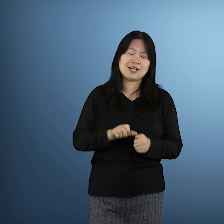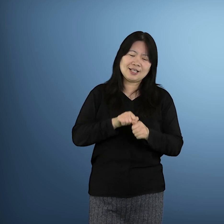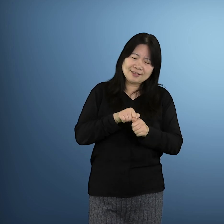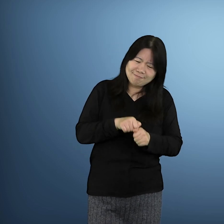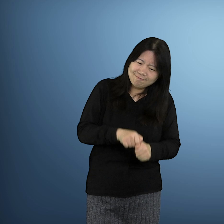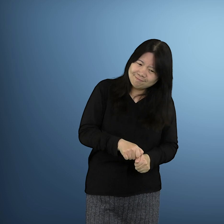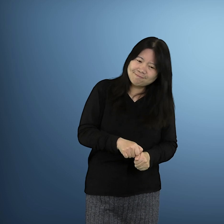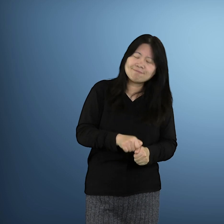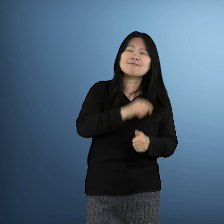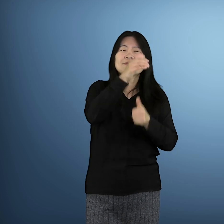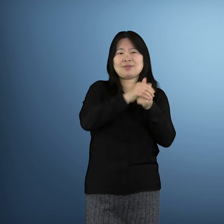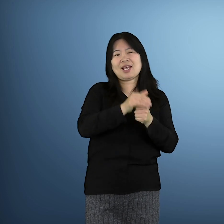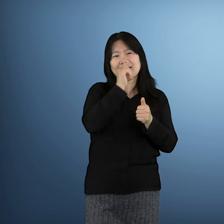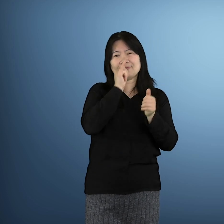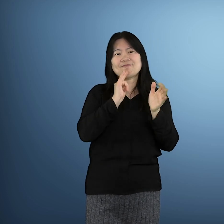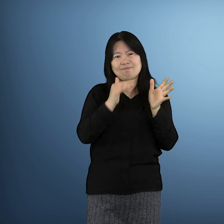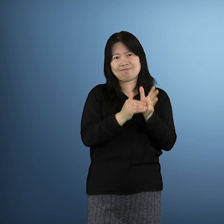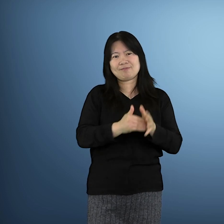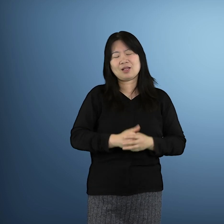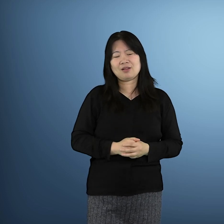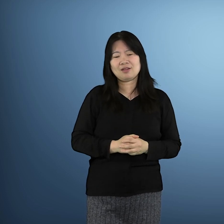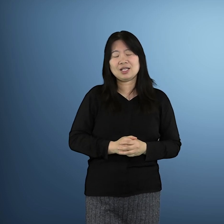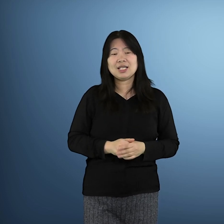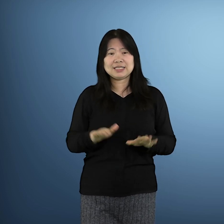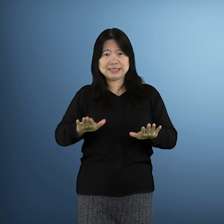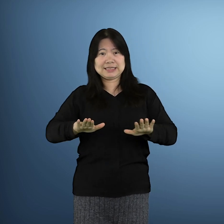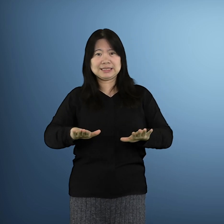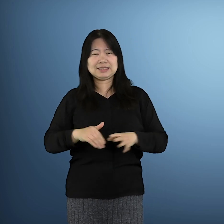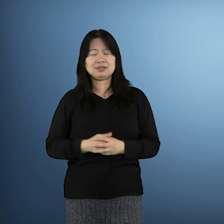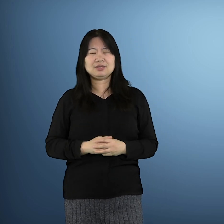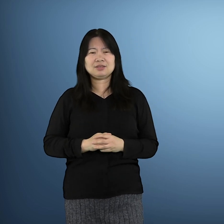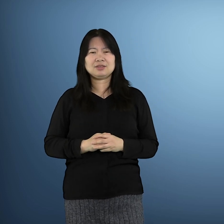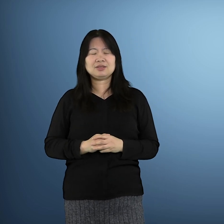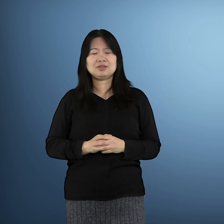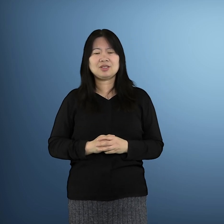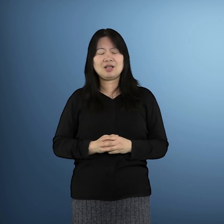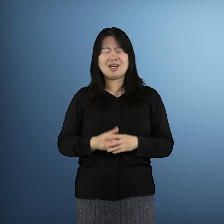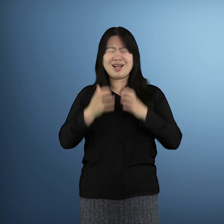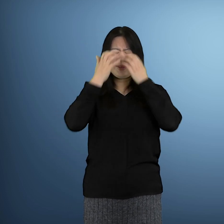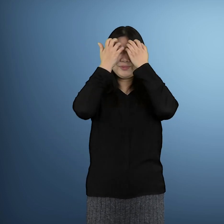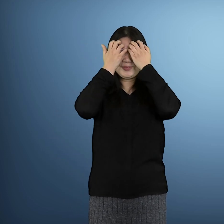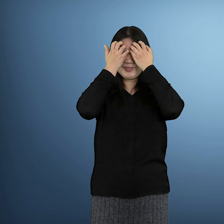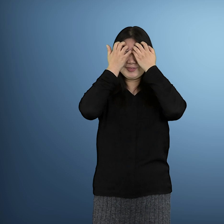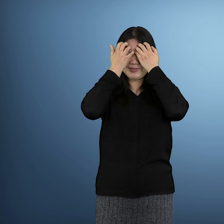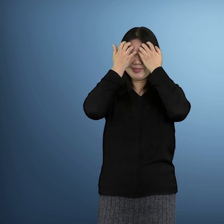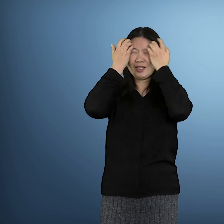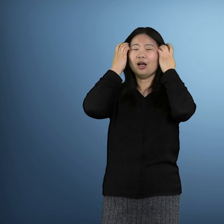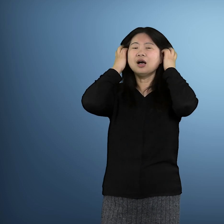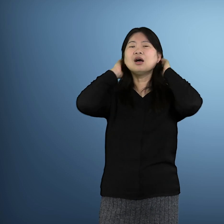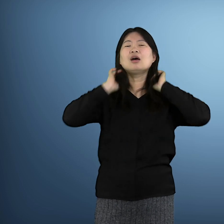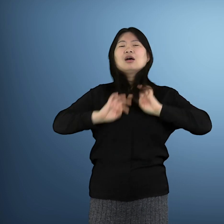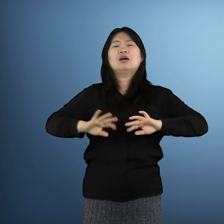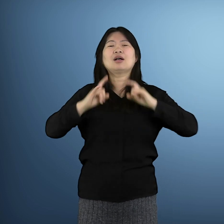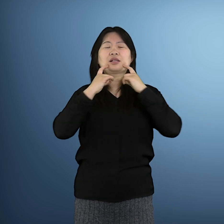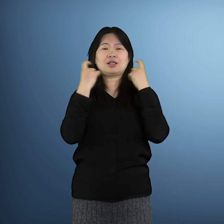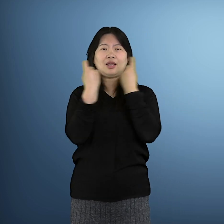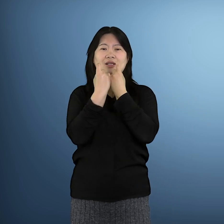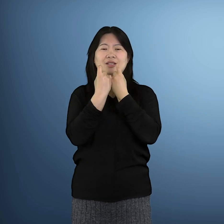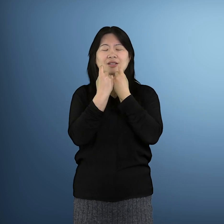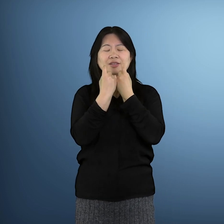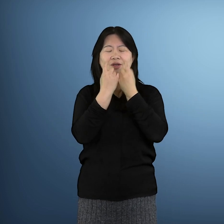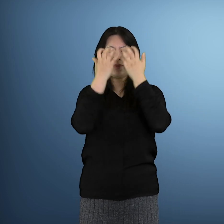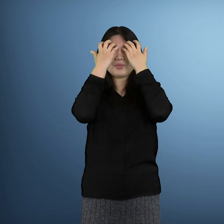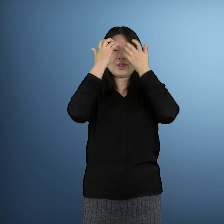짐을 안깁니다. 자, 그러면 여기에는 이 고통이 개인적인